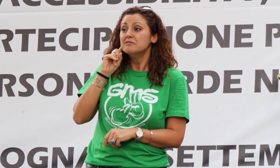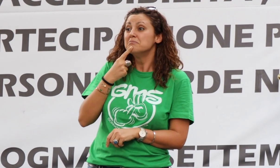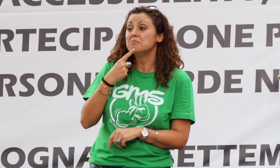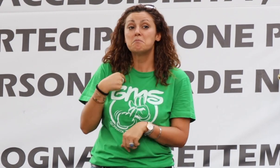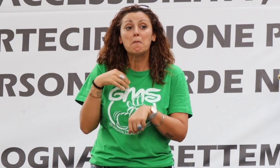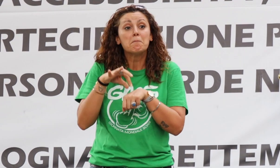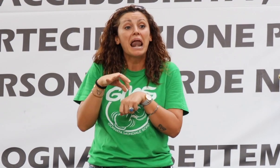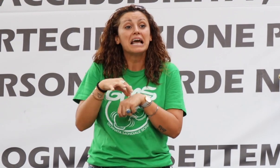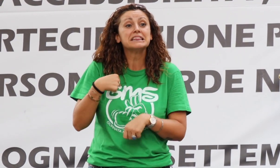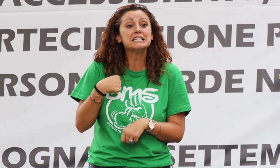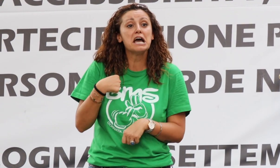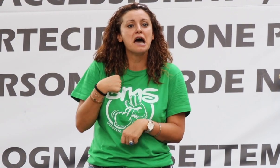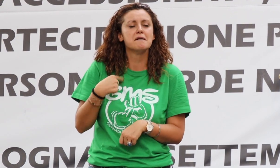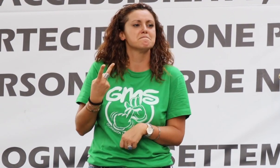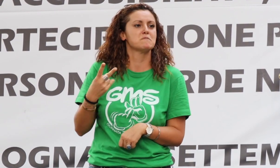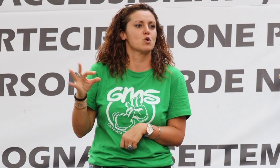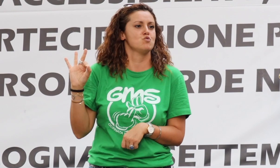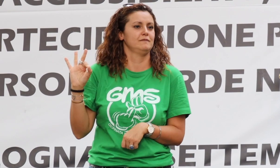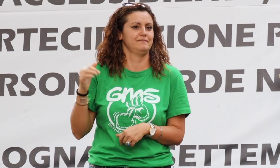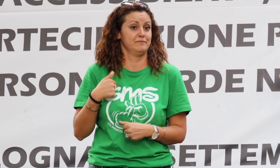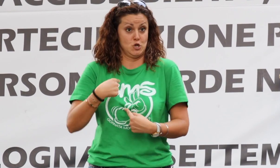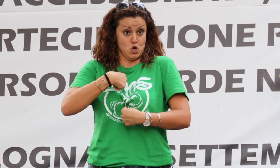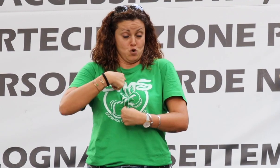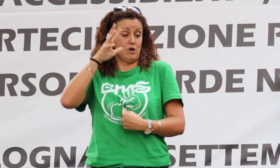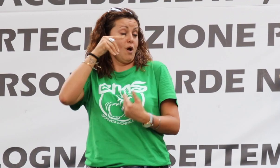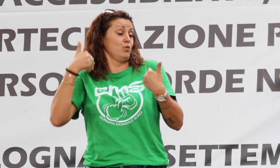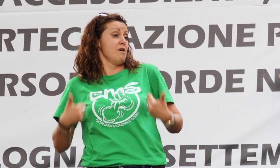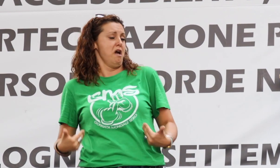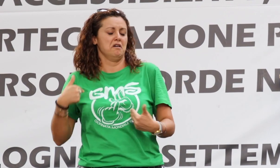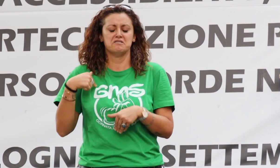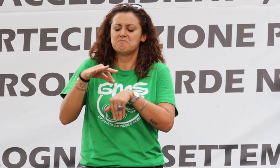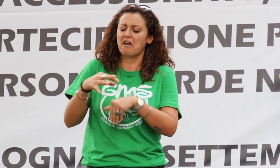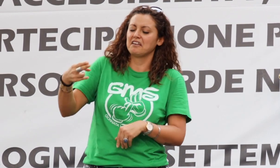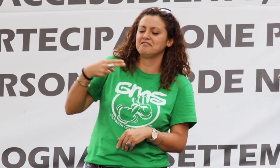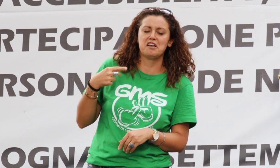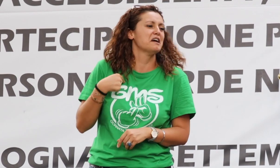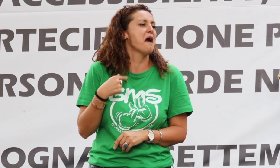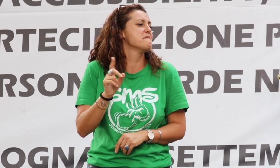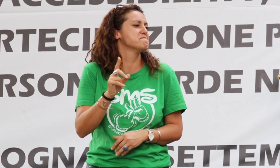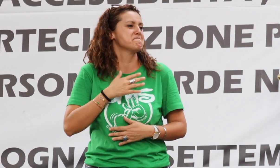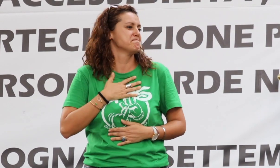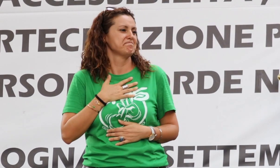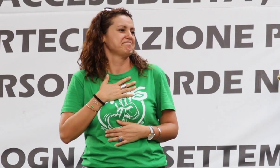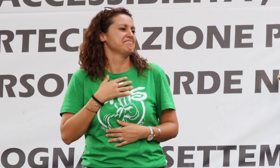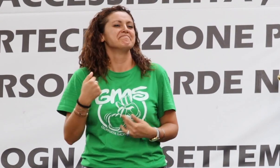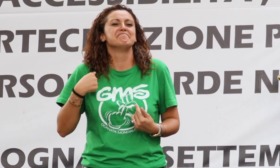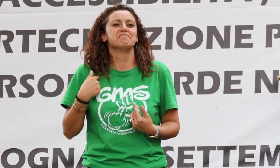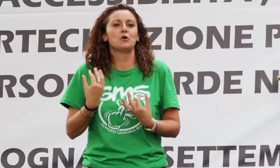tutti i giorni di come sono. Io non vedo l'essere sorda come una malattia. Non è per...